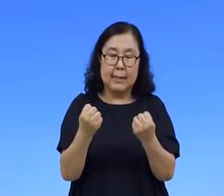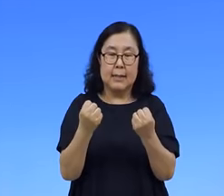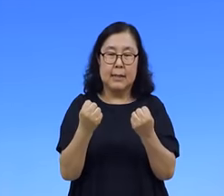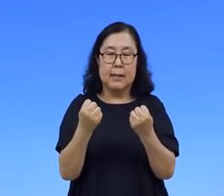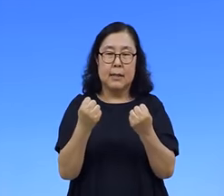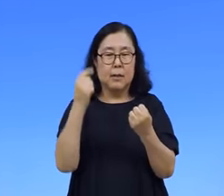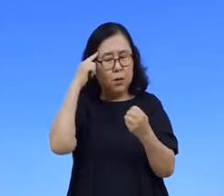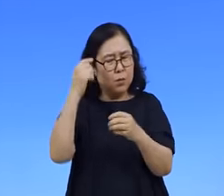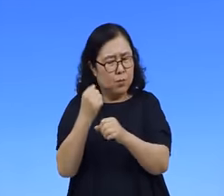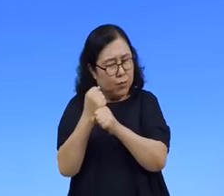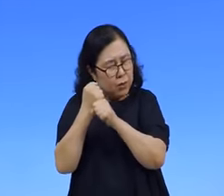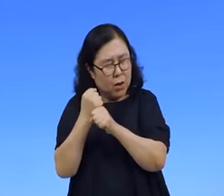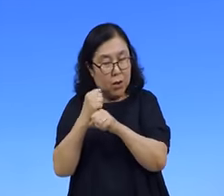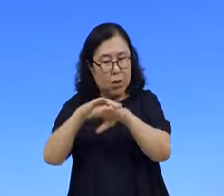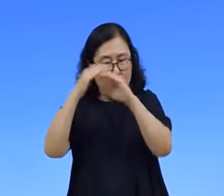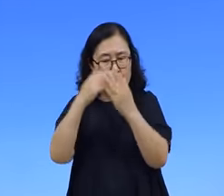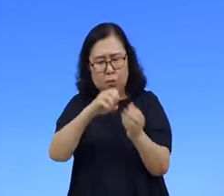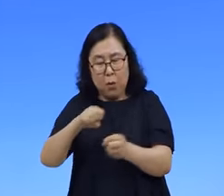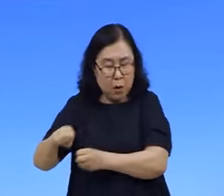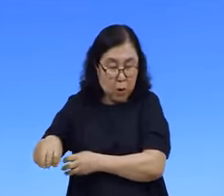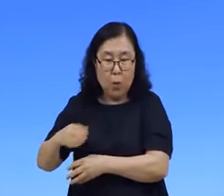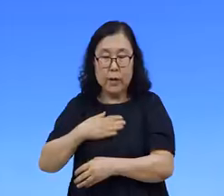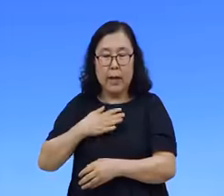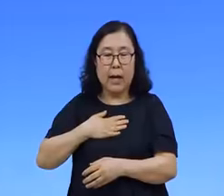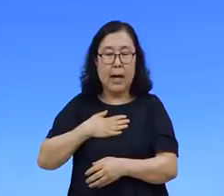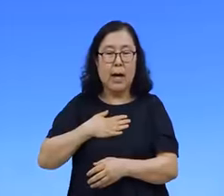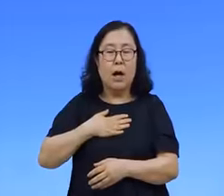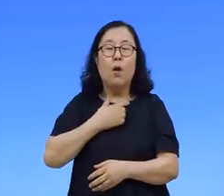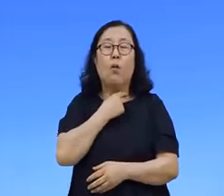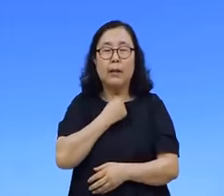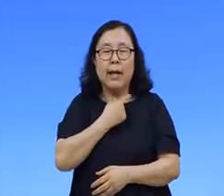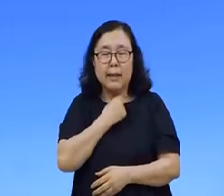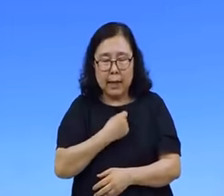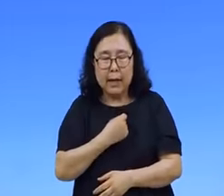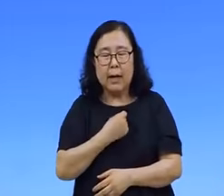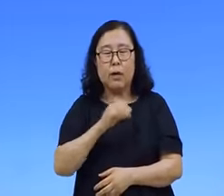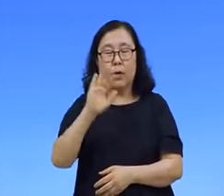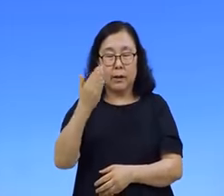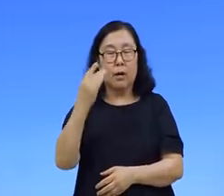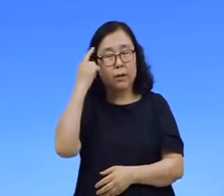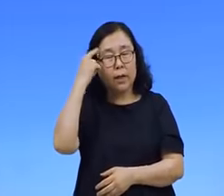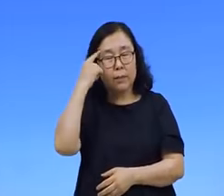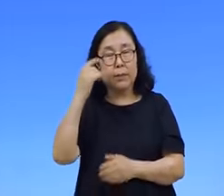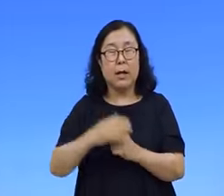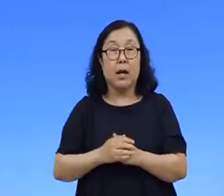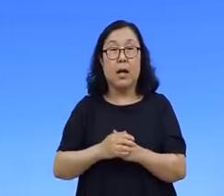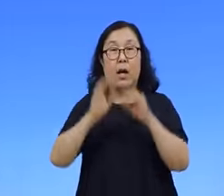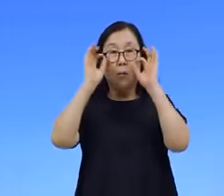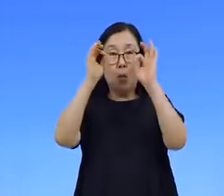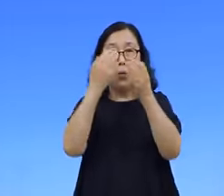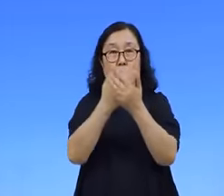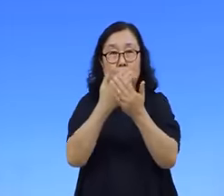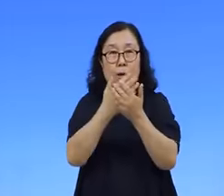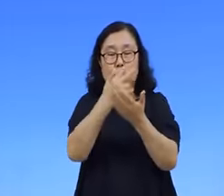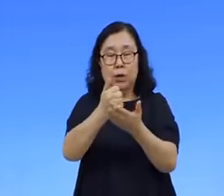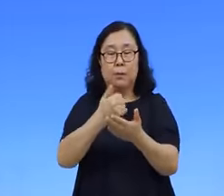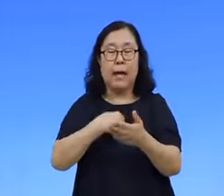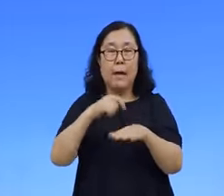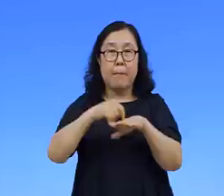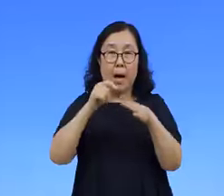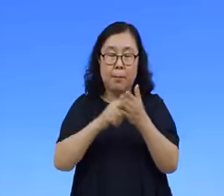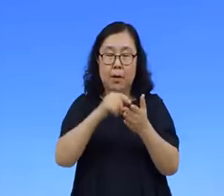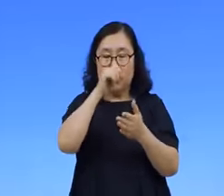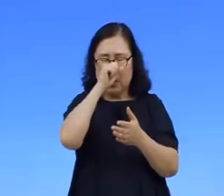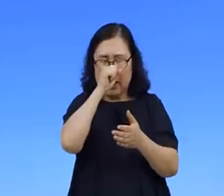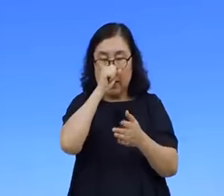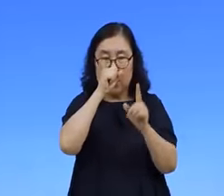되는 어떤 목표처럼 느끼게 만드는 찬양이 있는데요. 보소서 주님, 나의 마음을 선한 거 하나